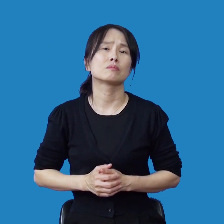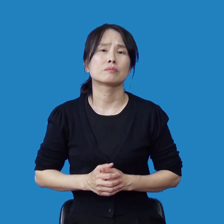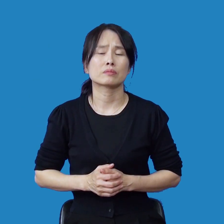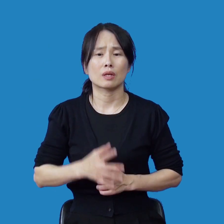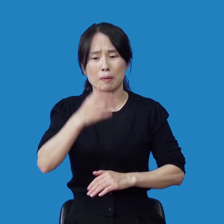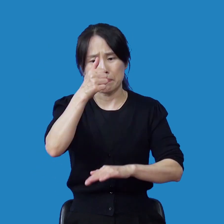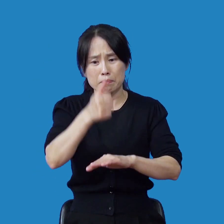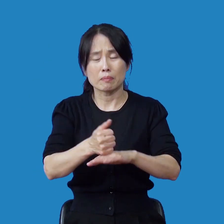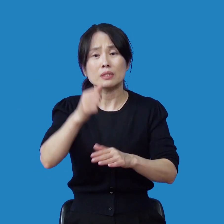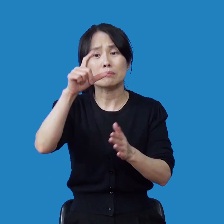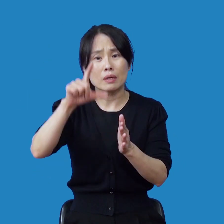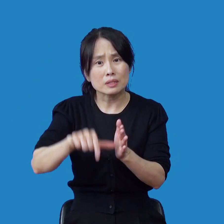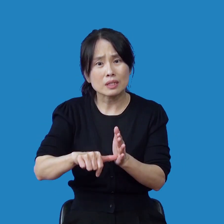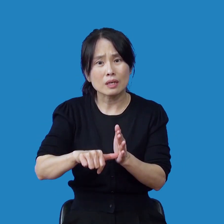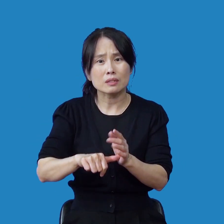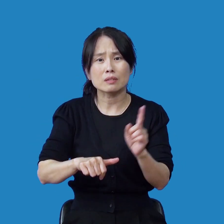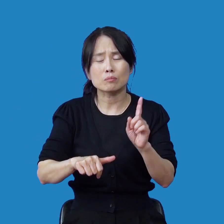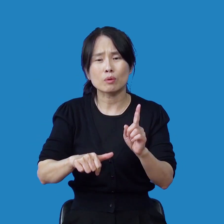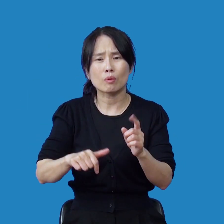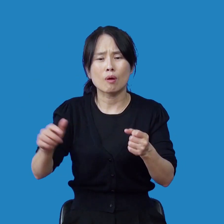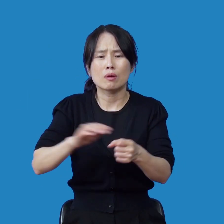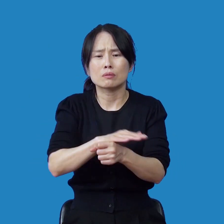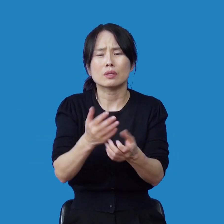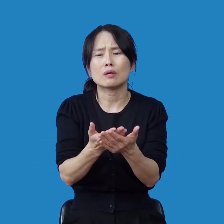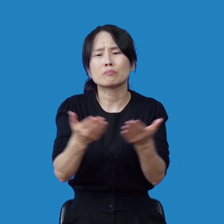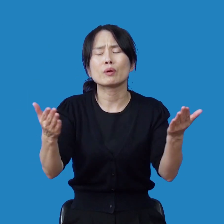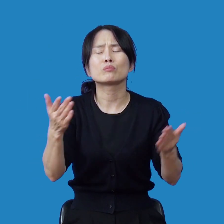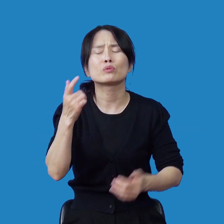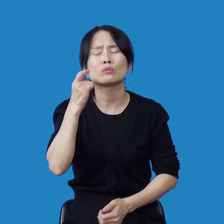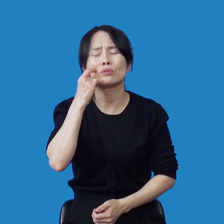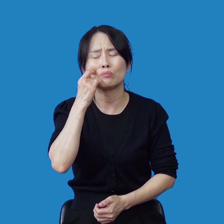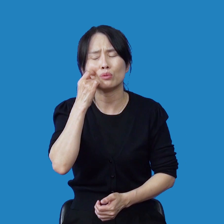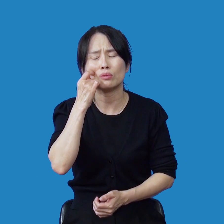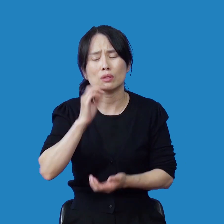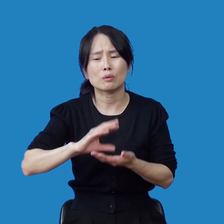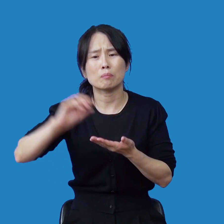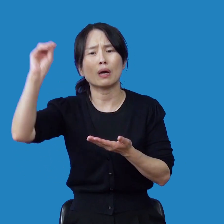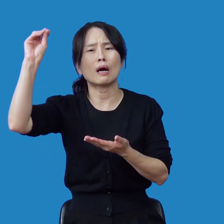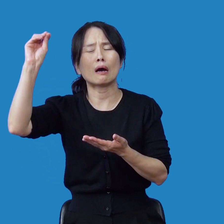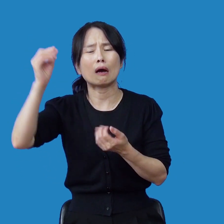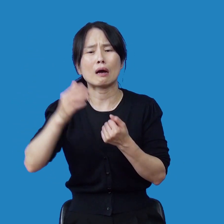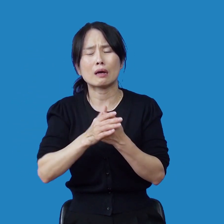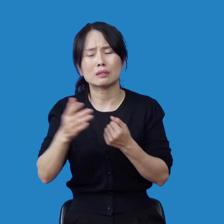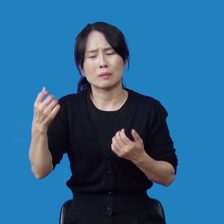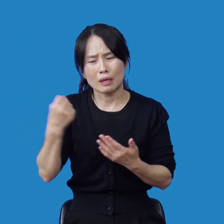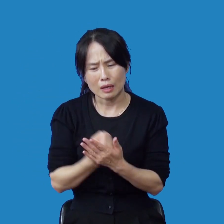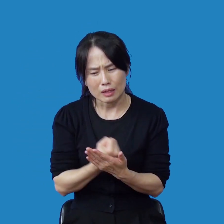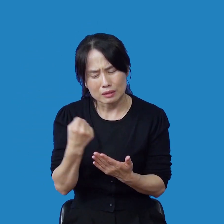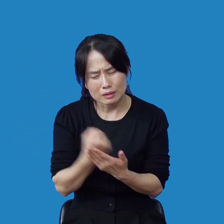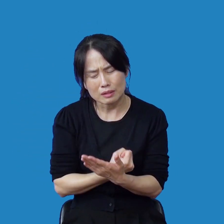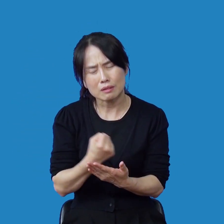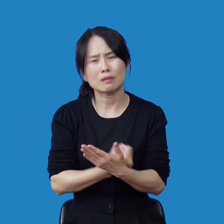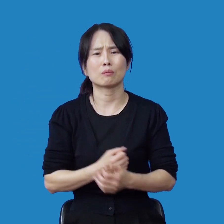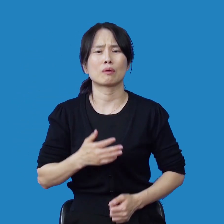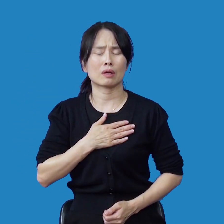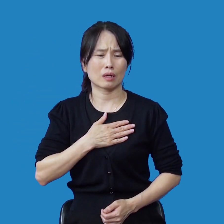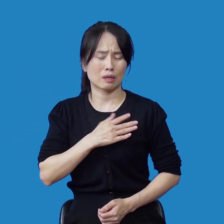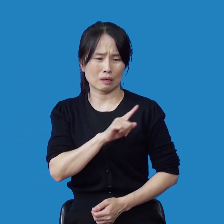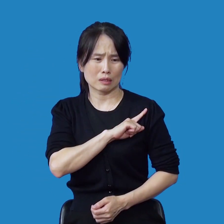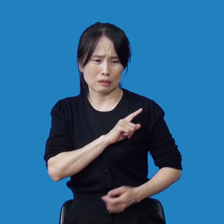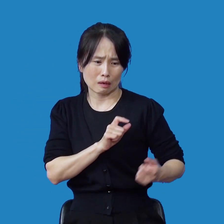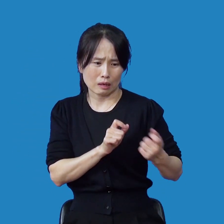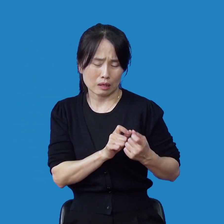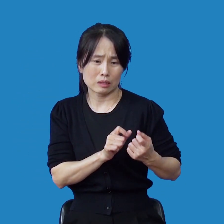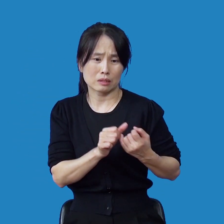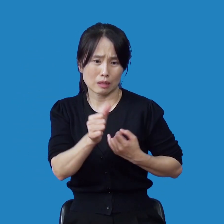마지막 순간에는 사랑하지 못하고 가는 것이 서러울 뿐입니다. 가장 가까이 있는 내 남편,